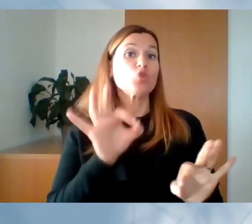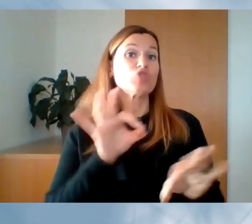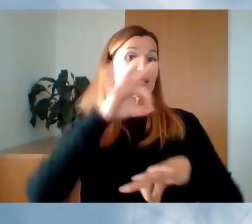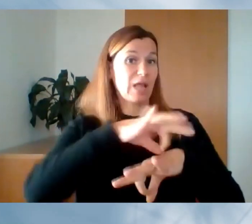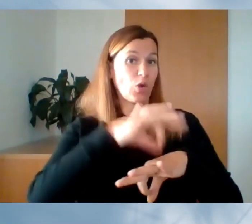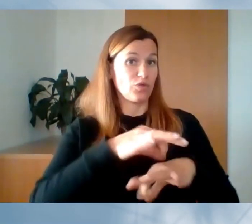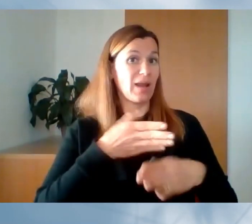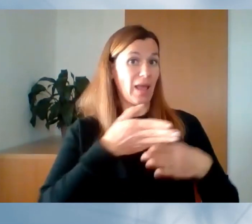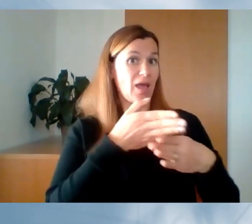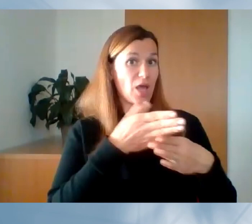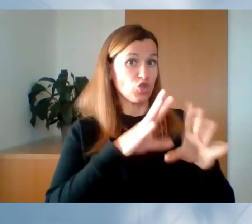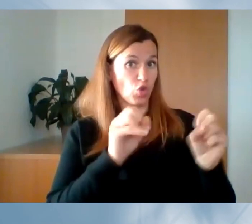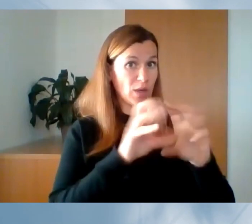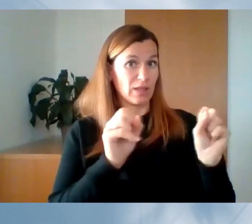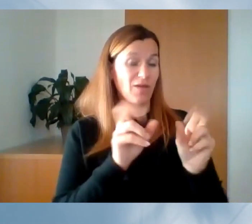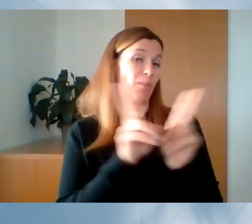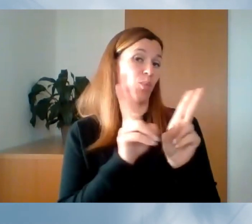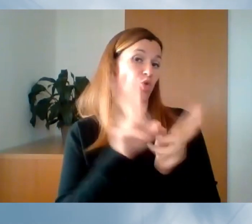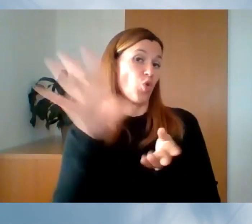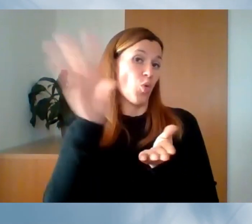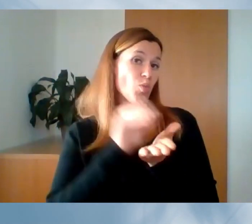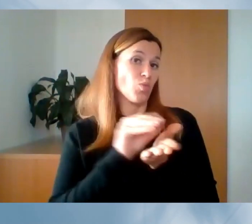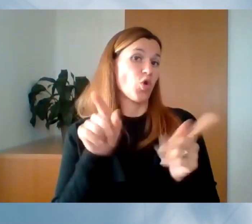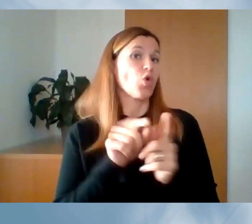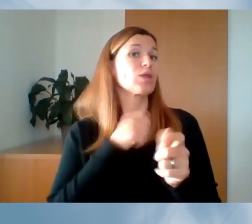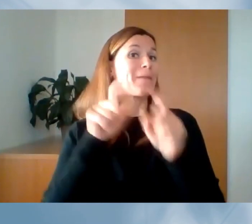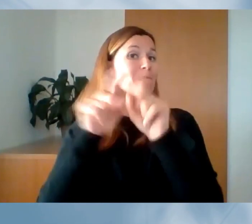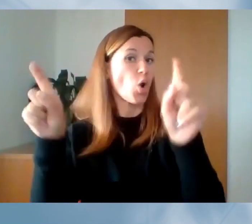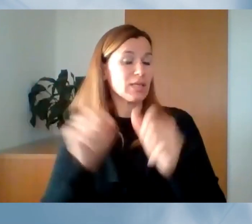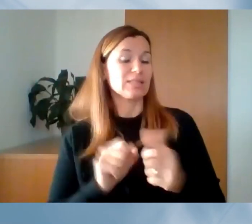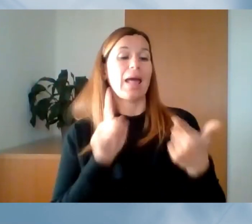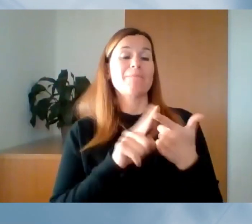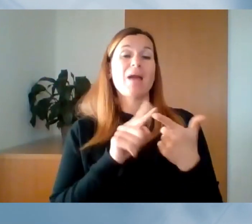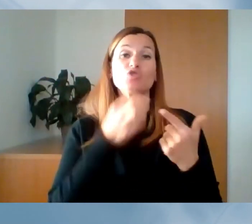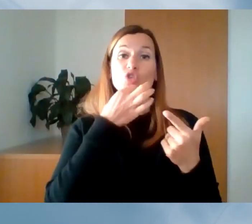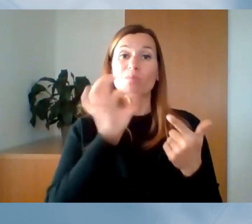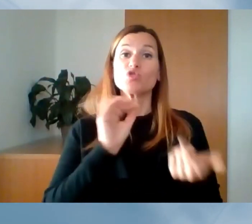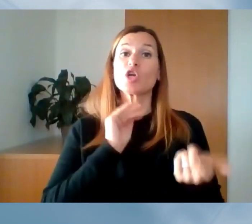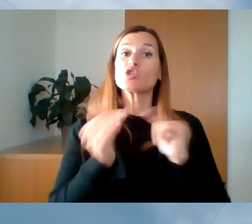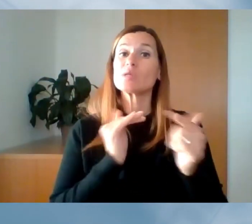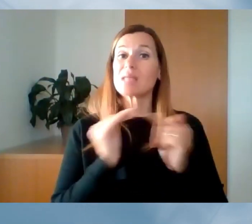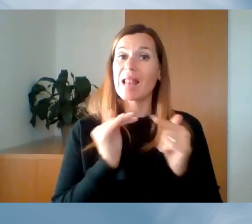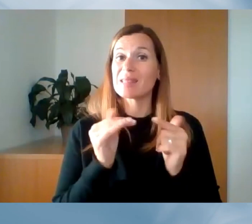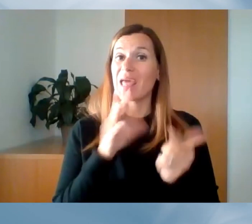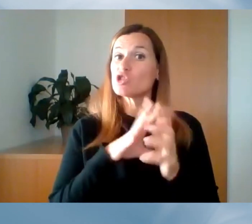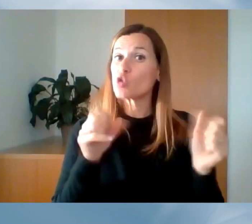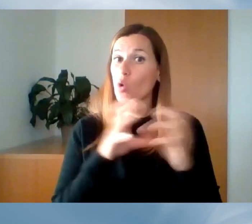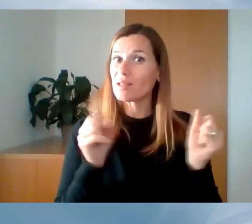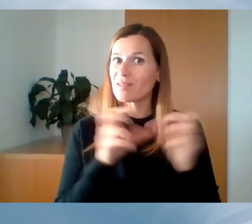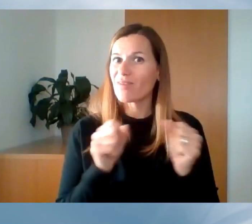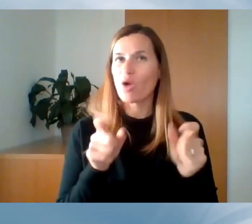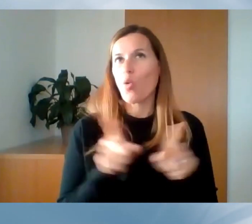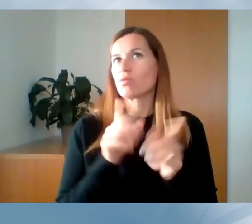boljše storitve zdravstvene, po vzoru bolnice, in čim boljše socialne storitve, ideal je